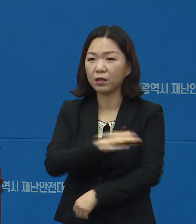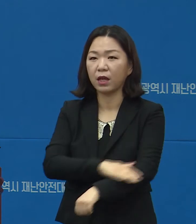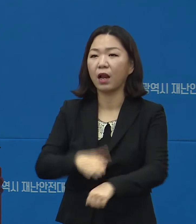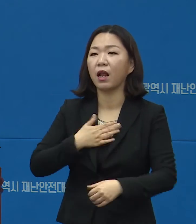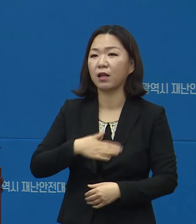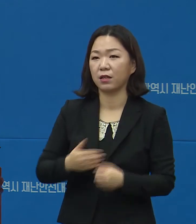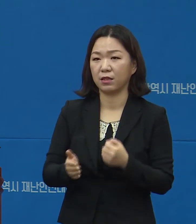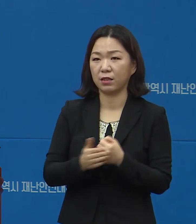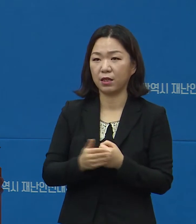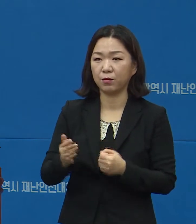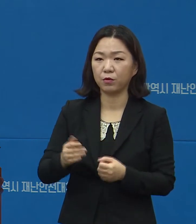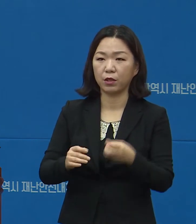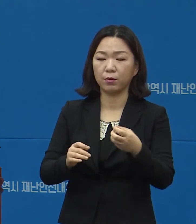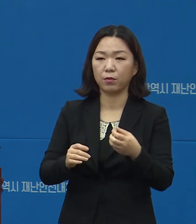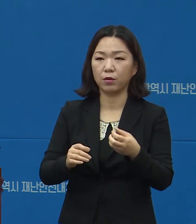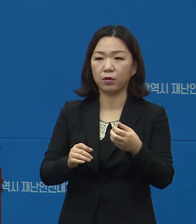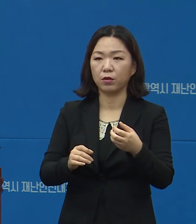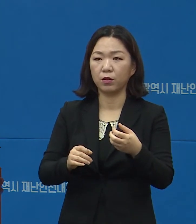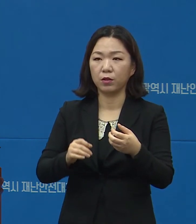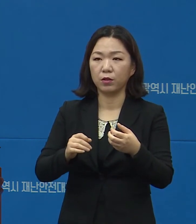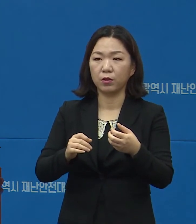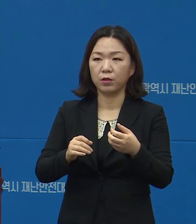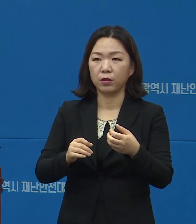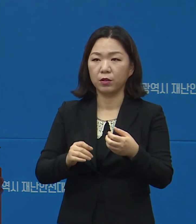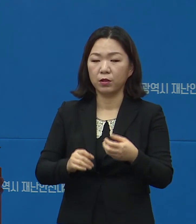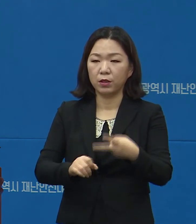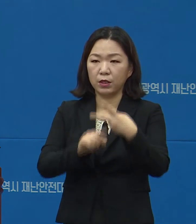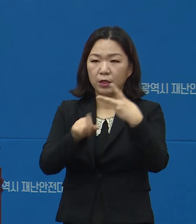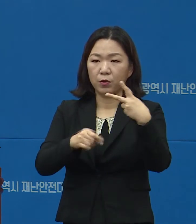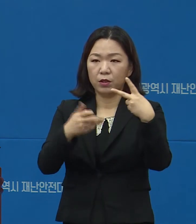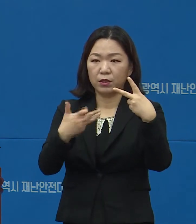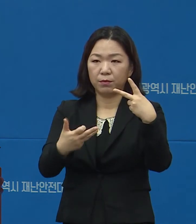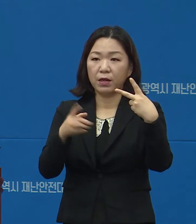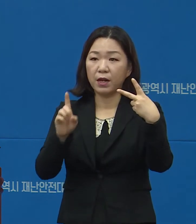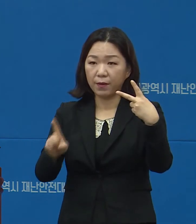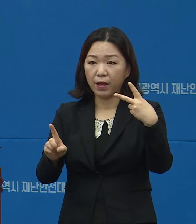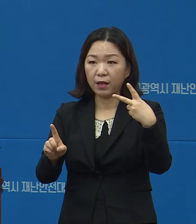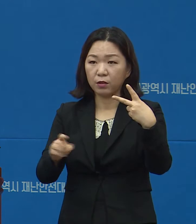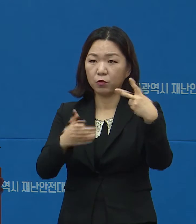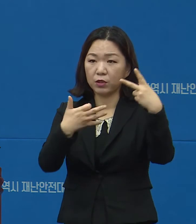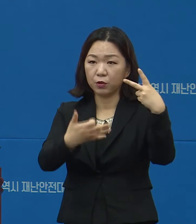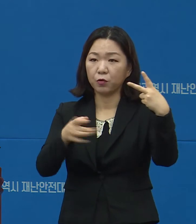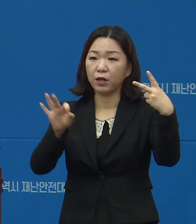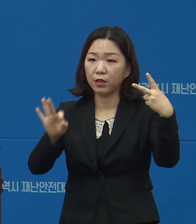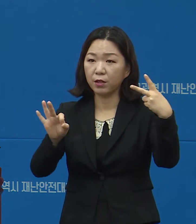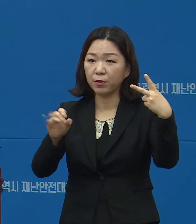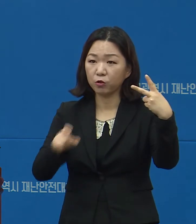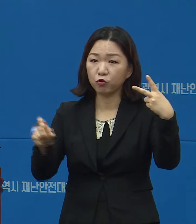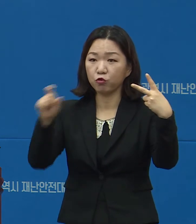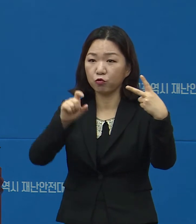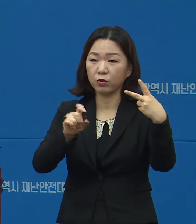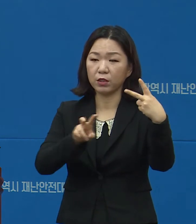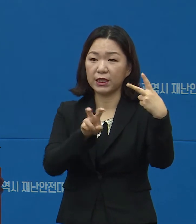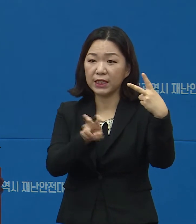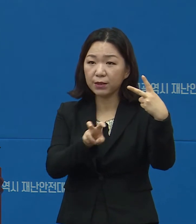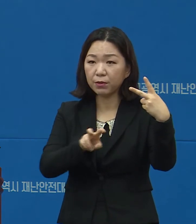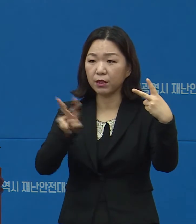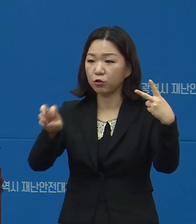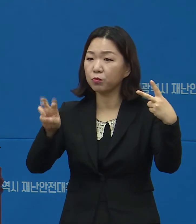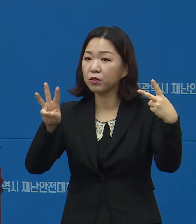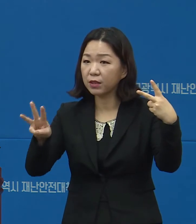18일 날 1명, 그리고 19일 날 10명 추가되었고, 그리고 19일 날, 20일 날은